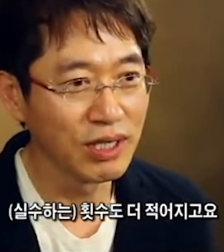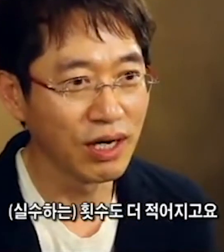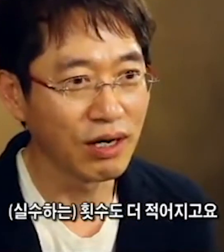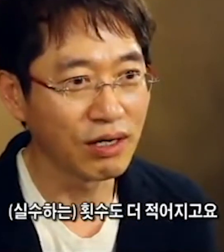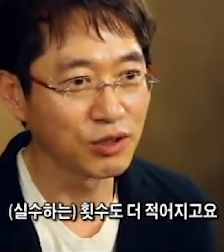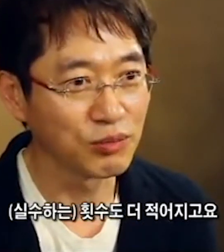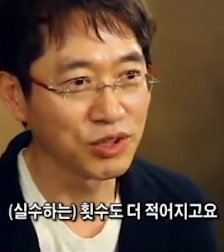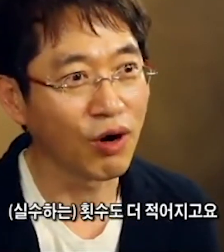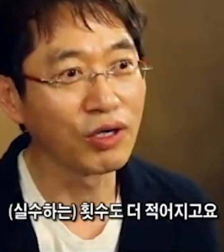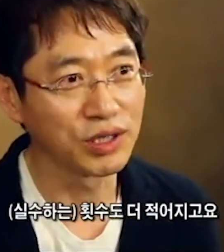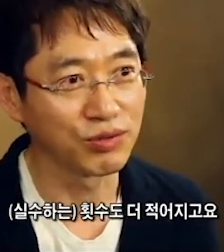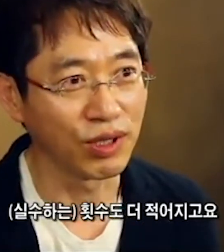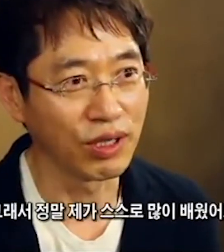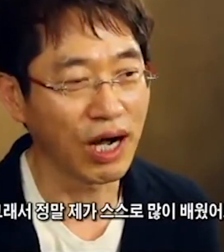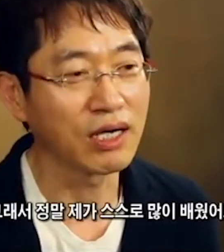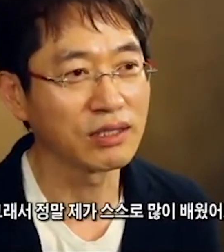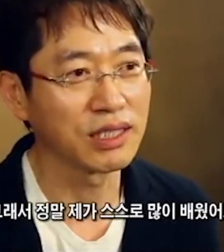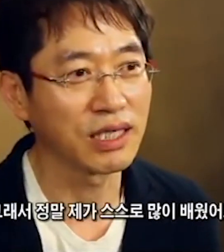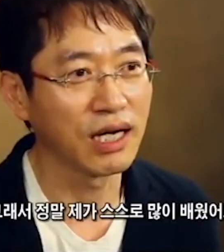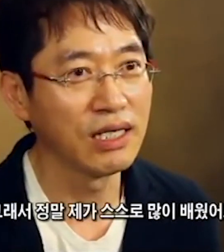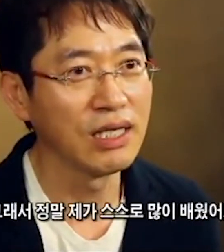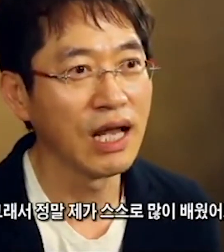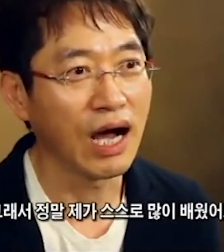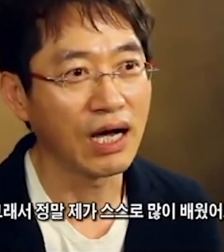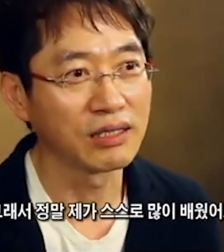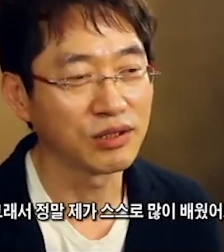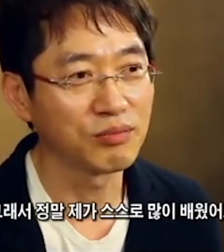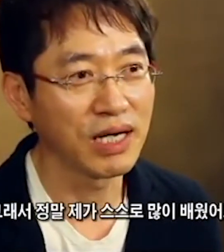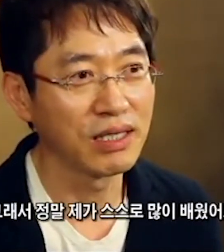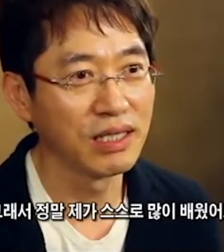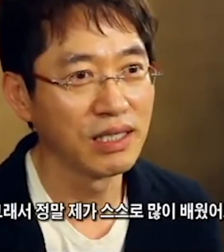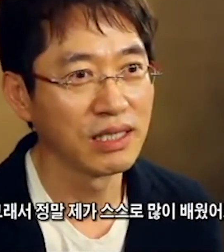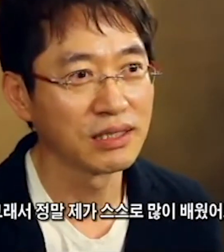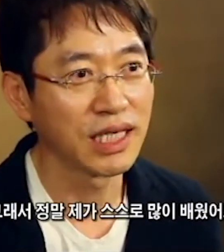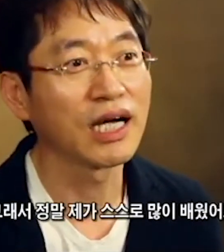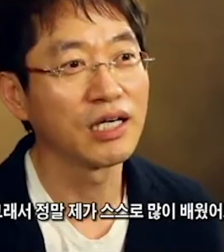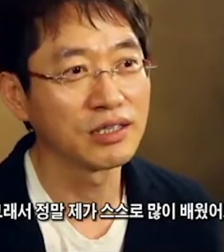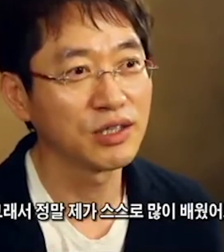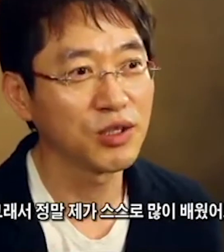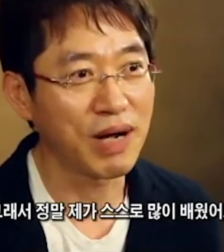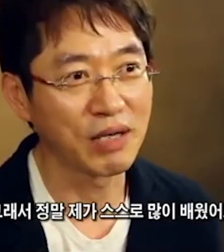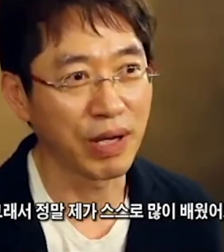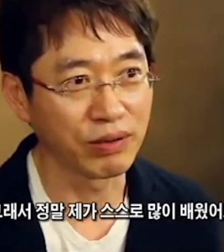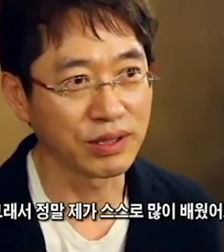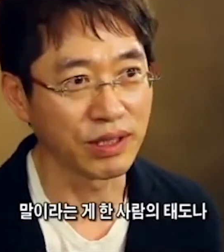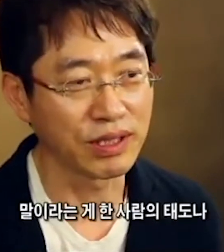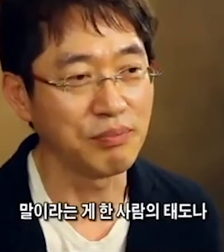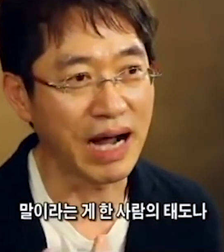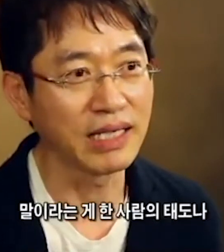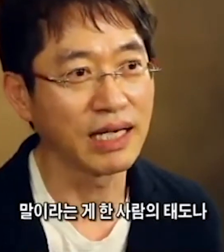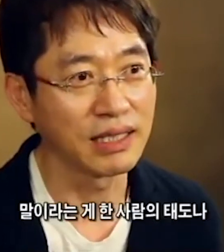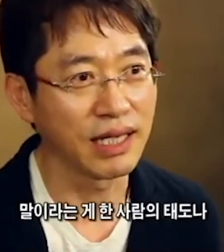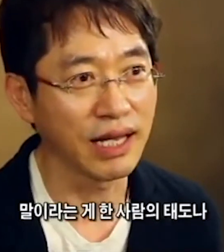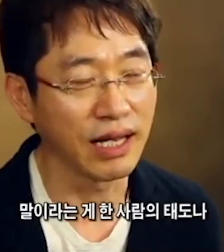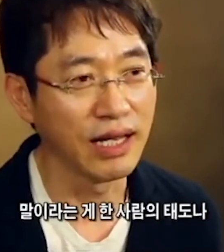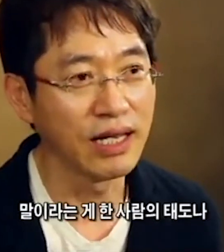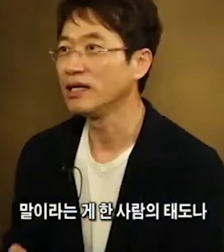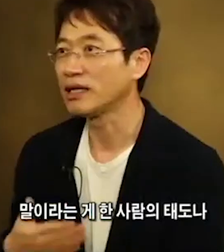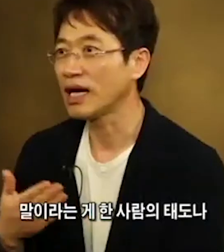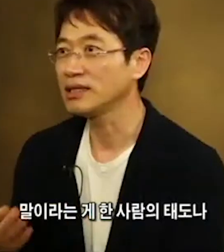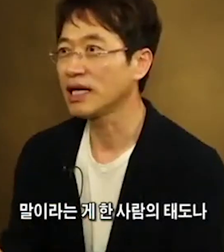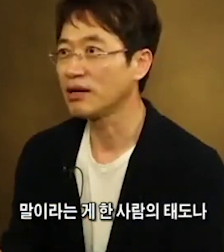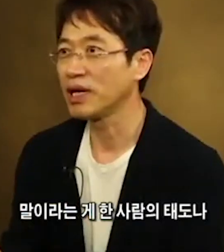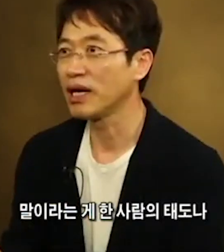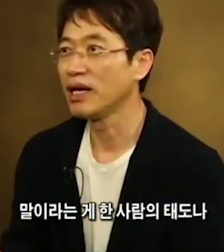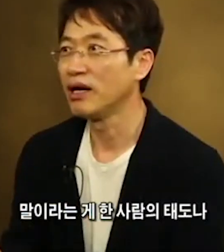횟수도 좀 적어지고요. 그래서 제가 정말 제가 스스로 많이 배웠어요. 그 말이라는 게